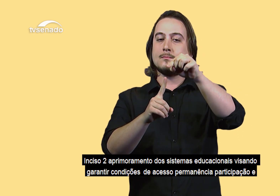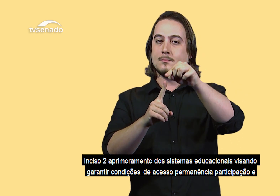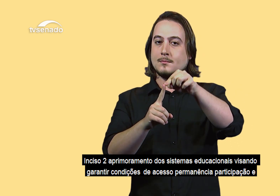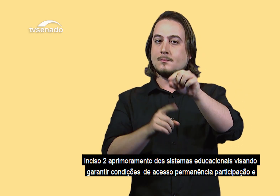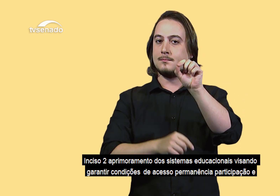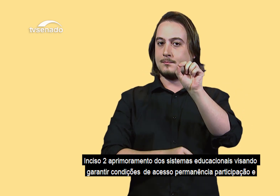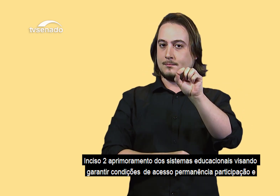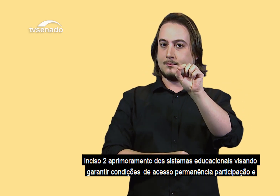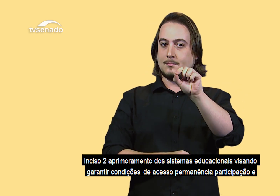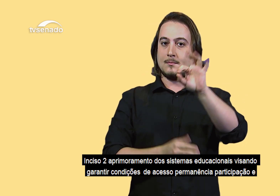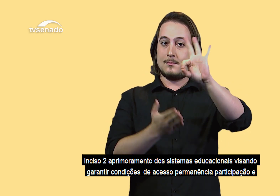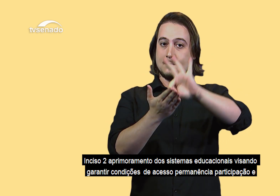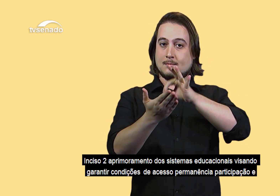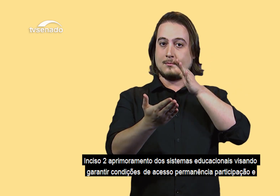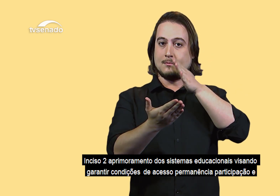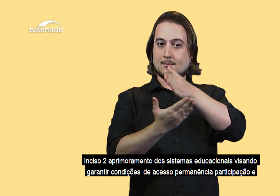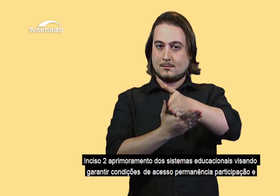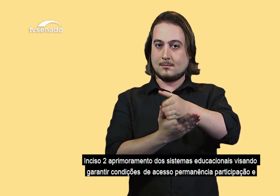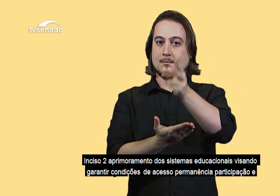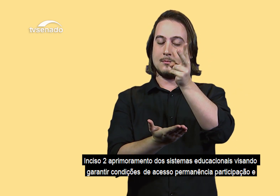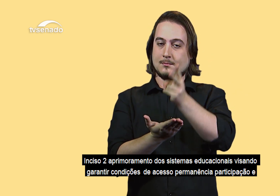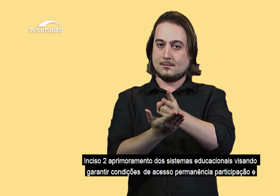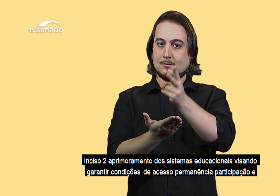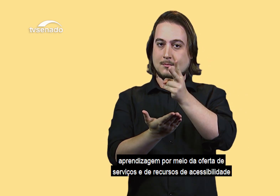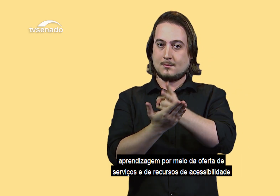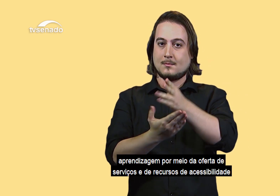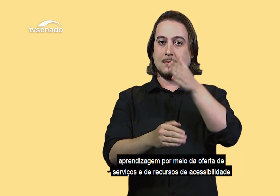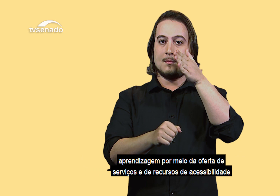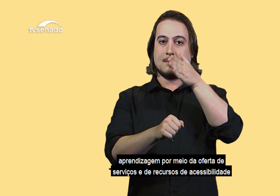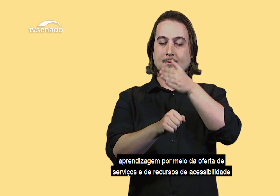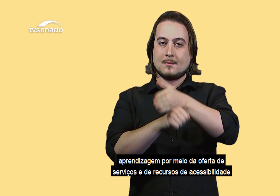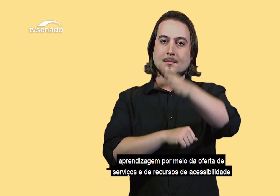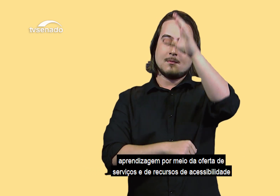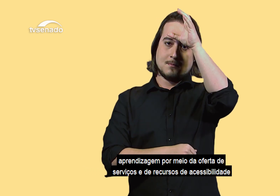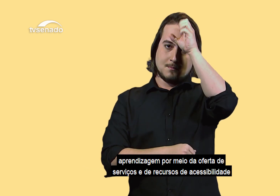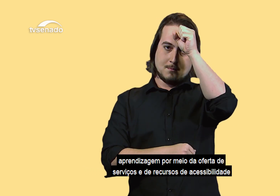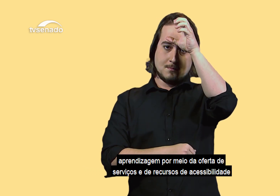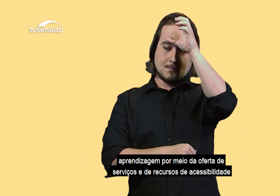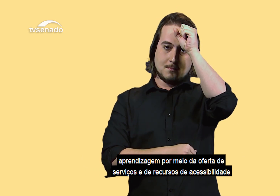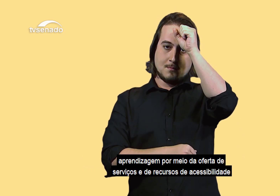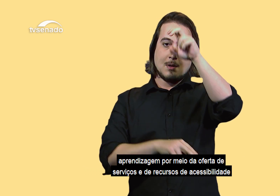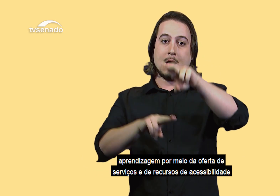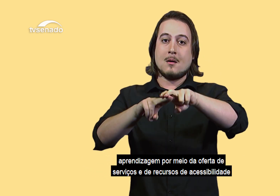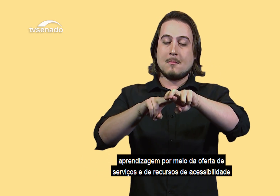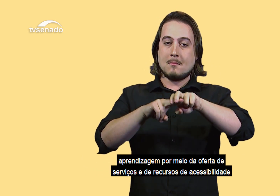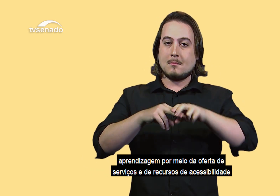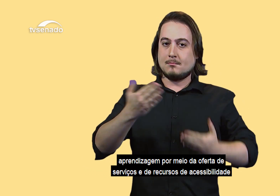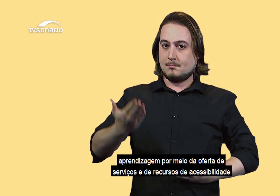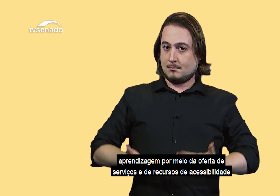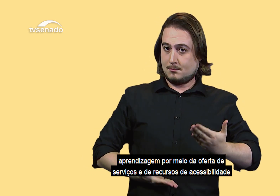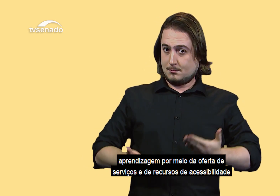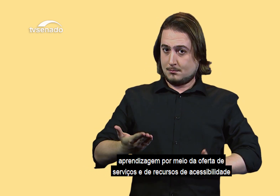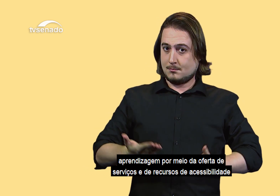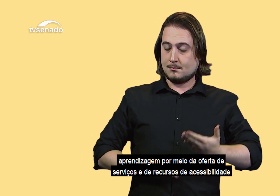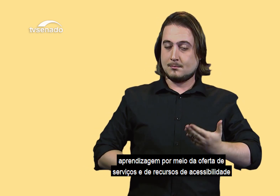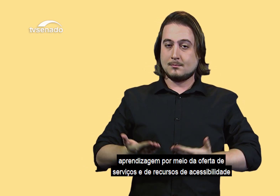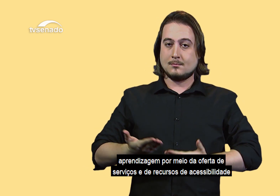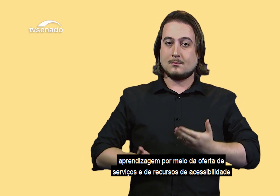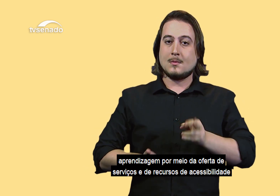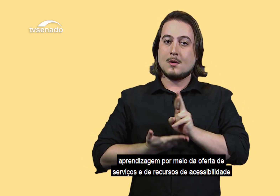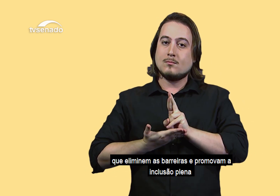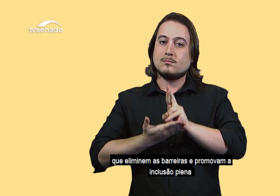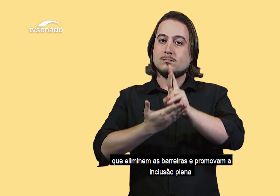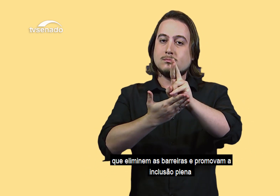condições de acesso, permanência, participação e aprendizagem, por meio da oferta de serviços e de recursos